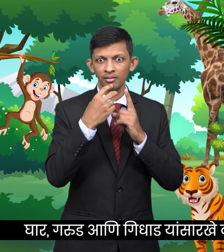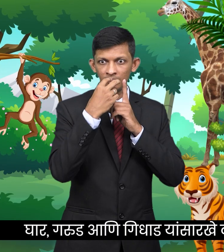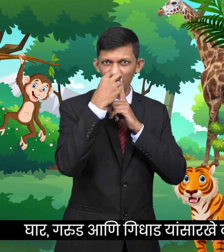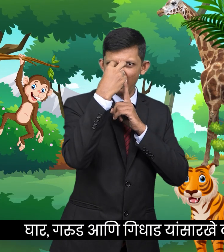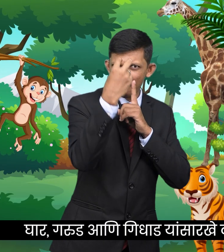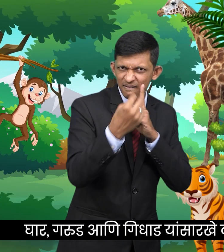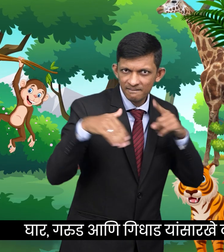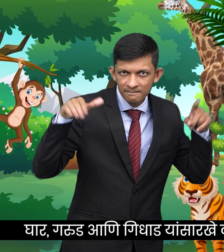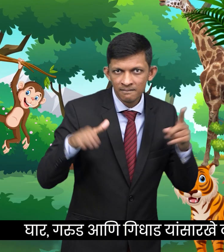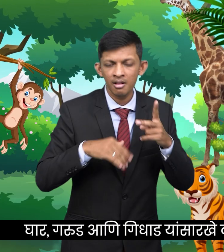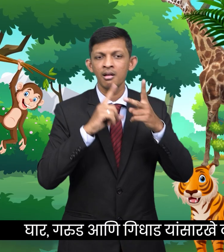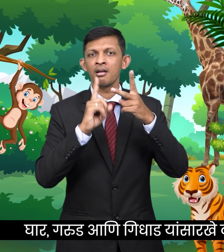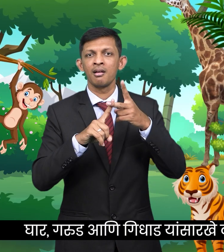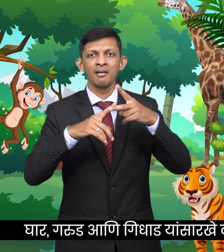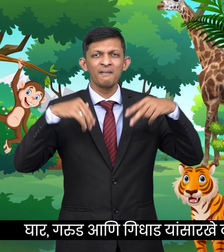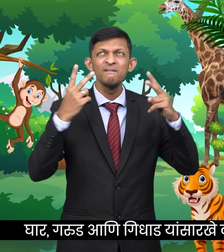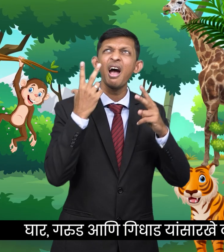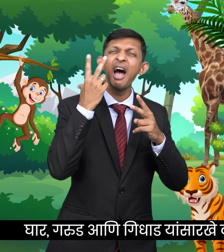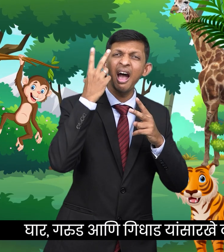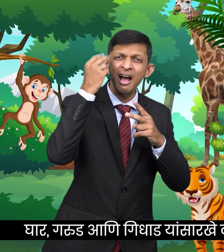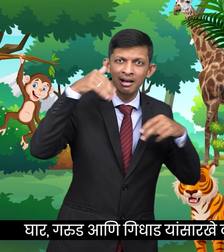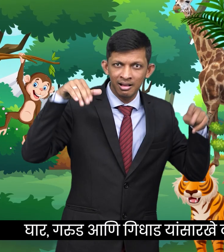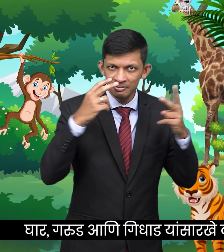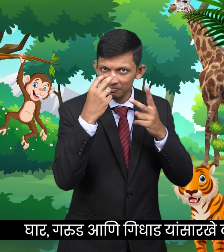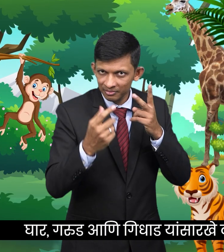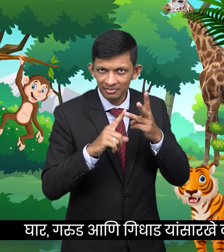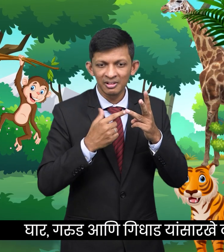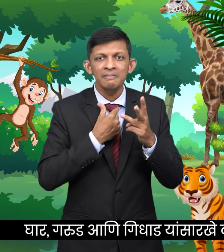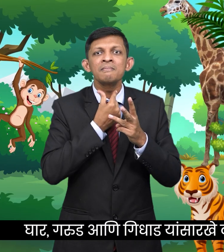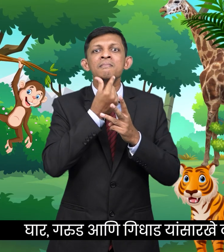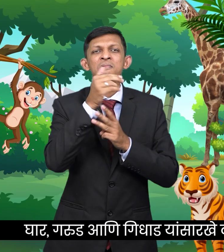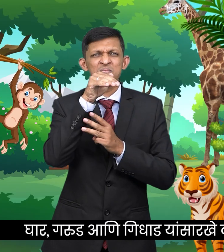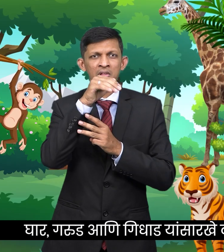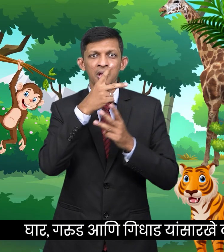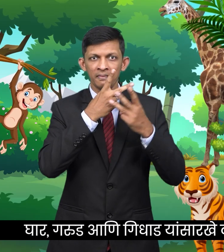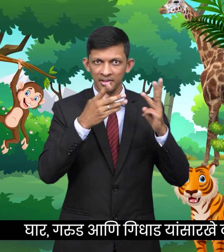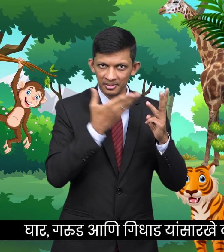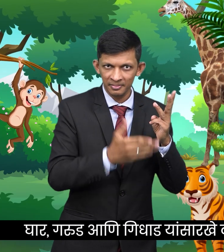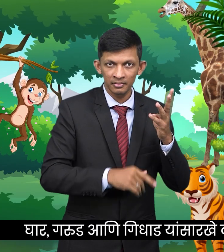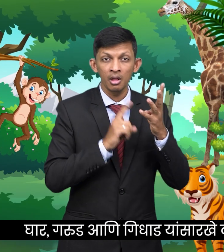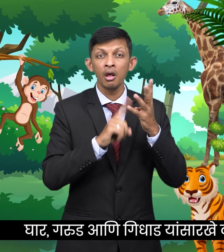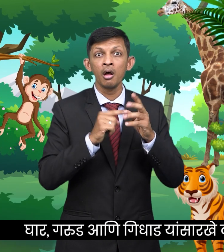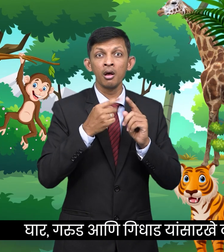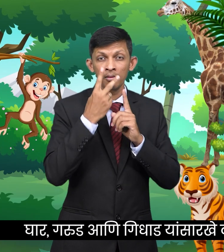घार, गरुड आणि गिधाड यांसारखे काही पक्षी मानवांपेक्षा 4 पट दूरचे पाहू शकतात.